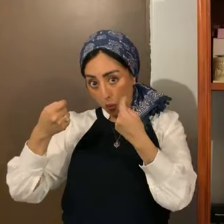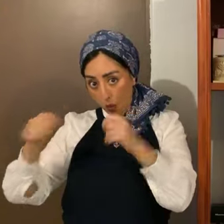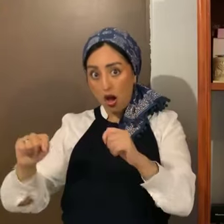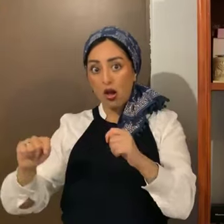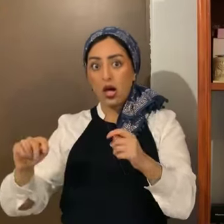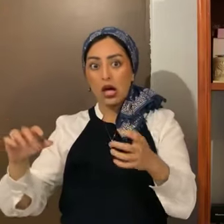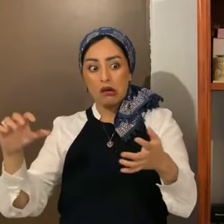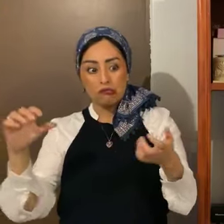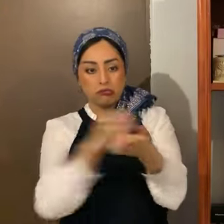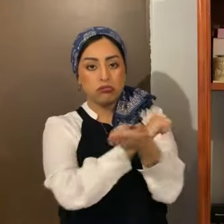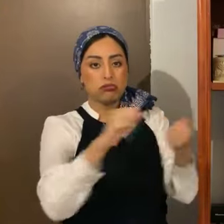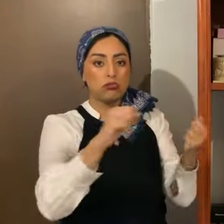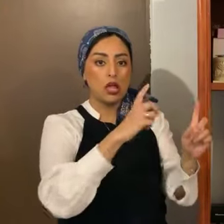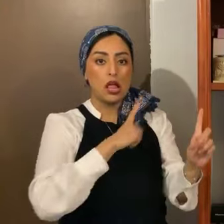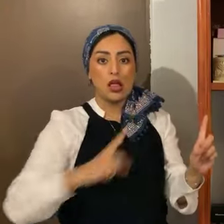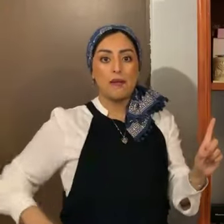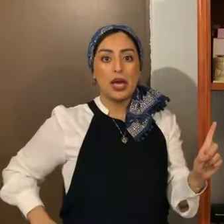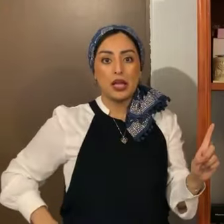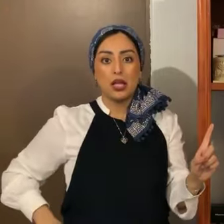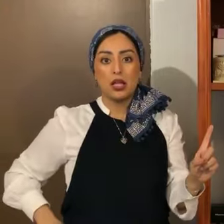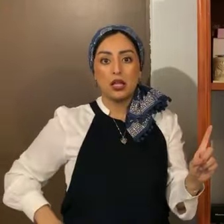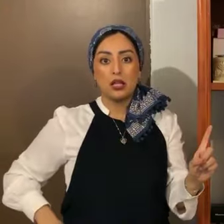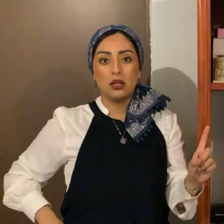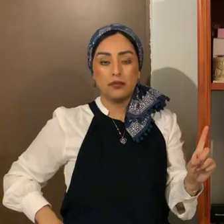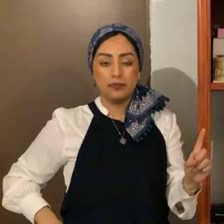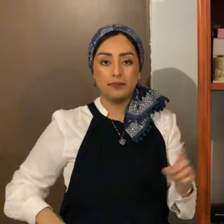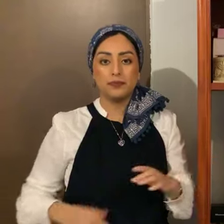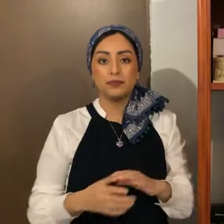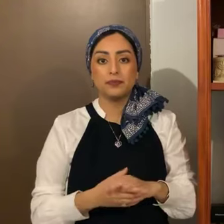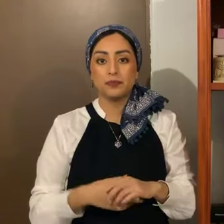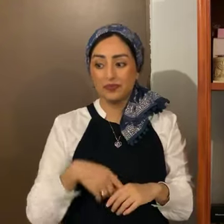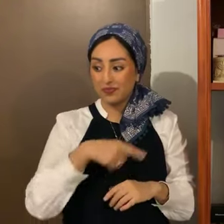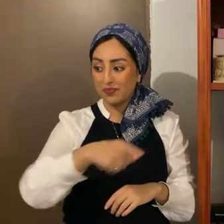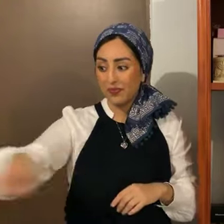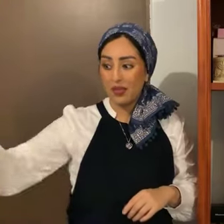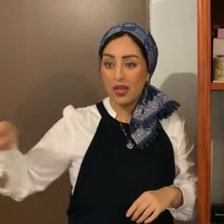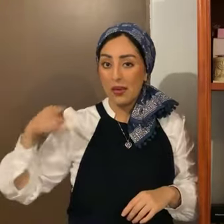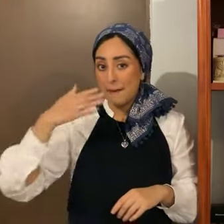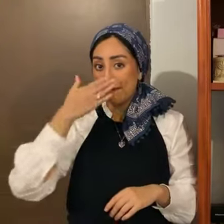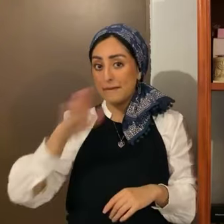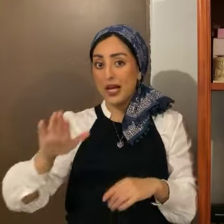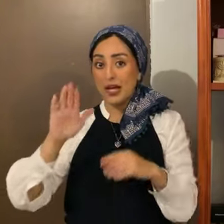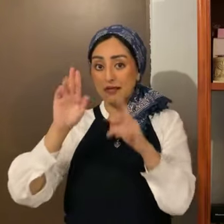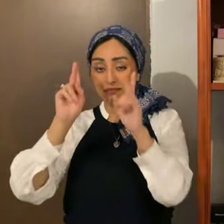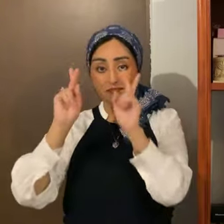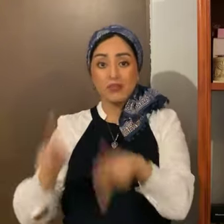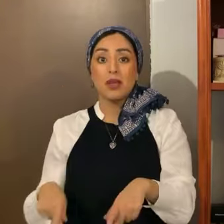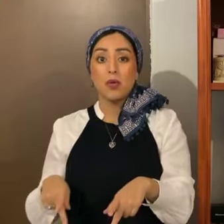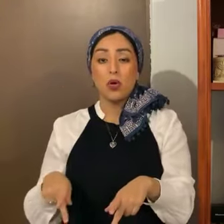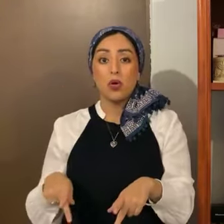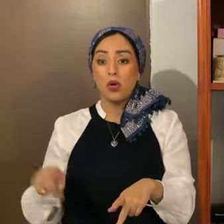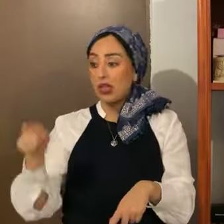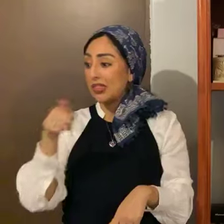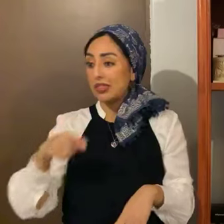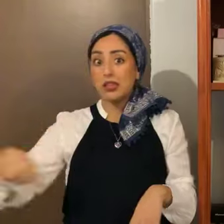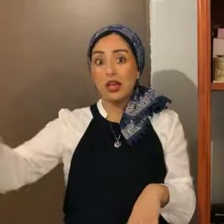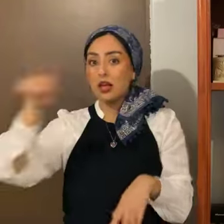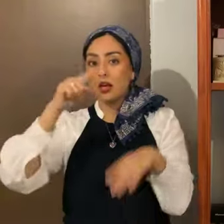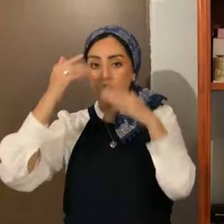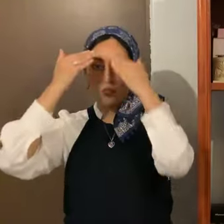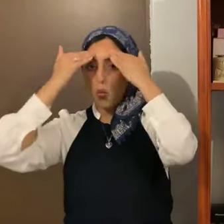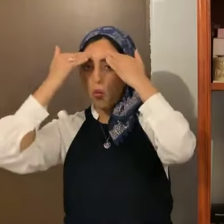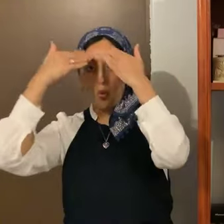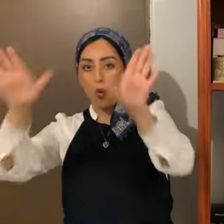de destruirlo. Y esos enemigos no tomaban en cuenta a